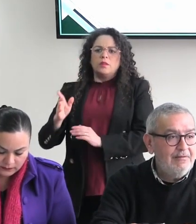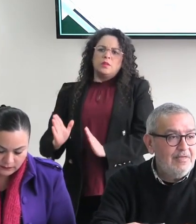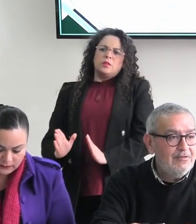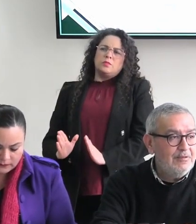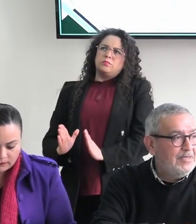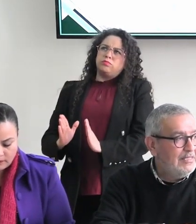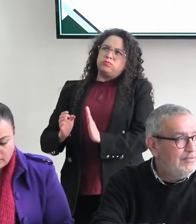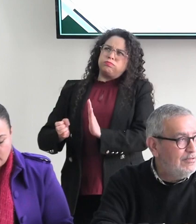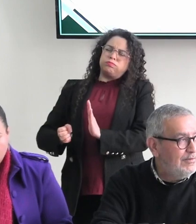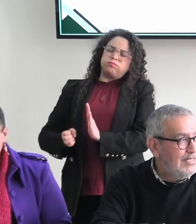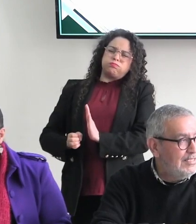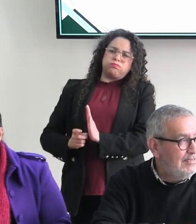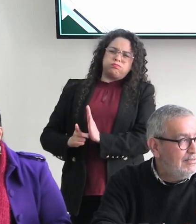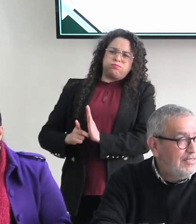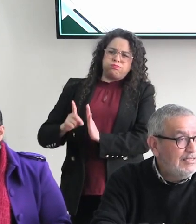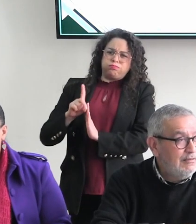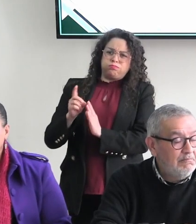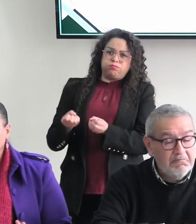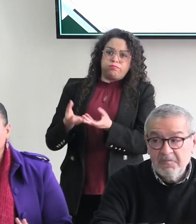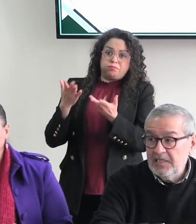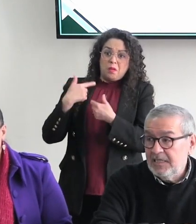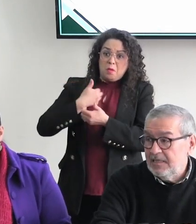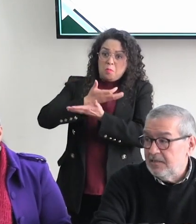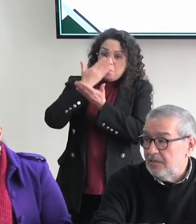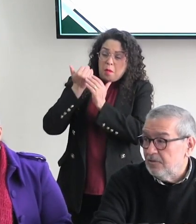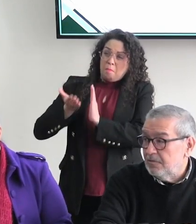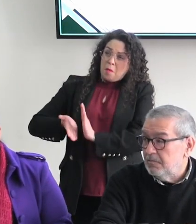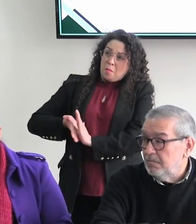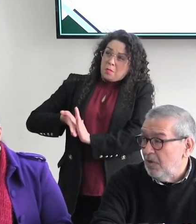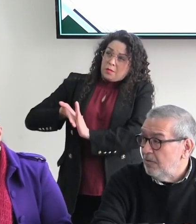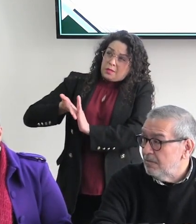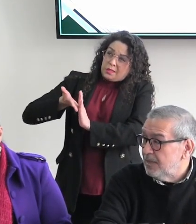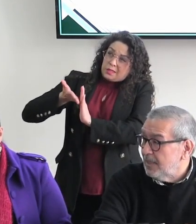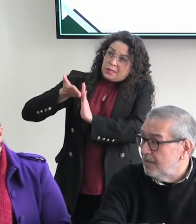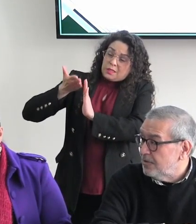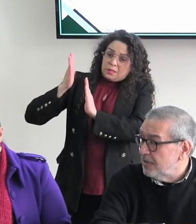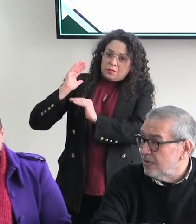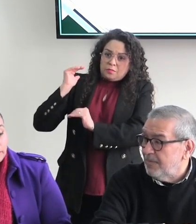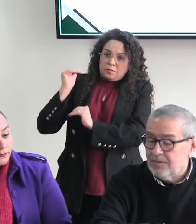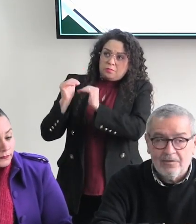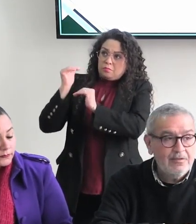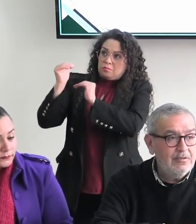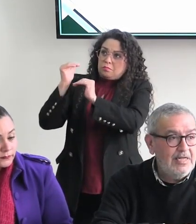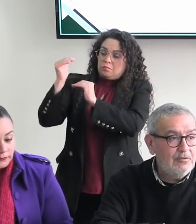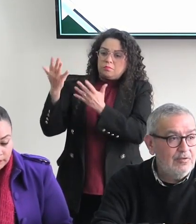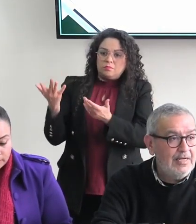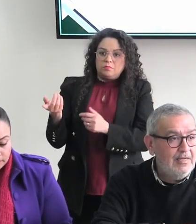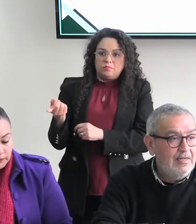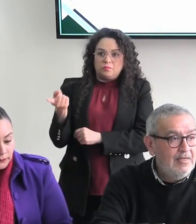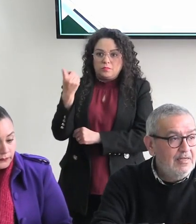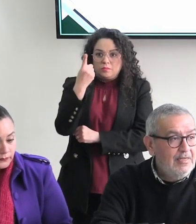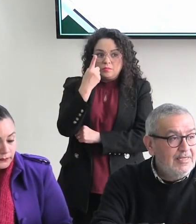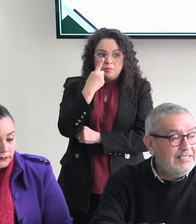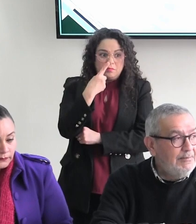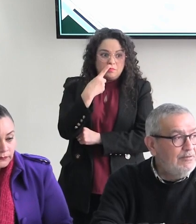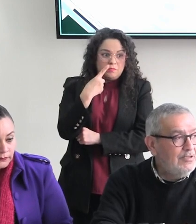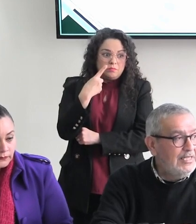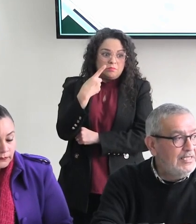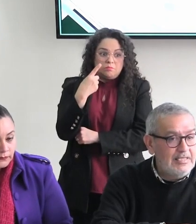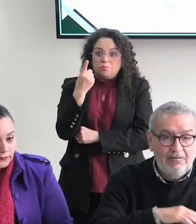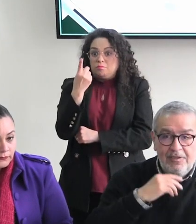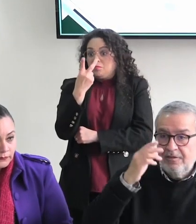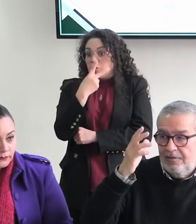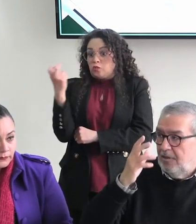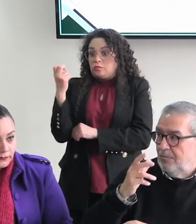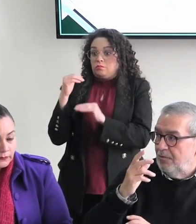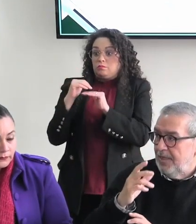No sé cuántos departamentos van a ser, que serán cerca de 200 metros de altura. Saben